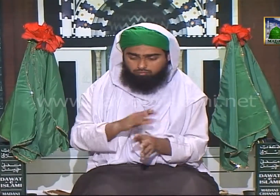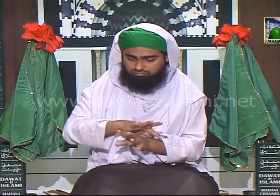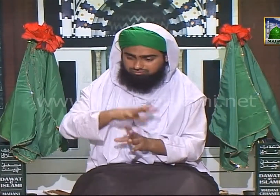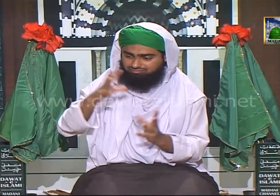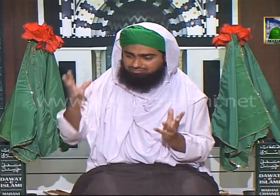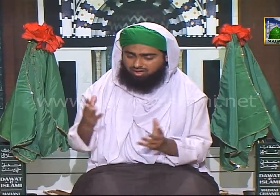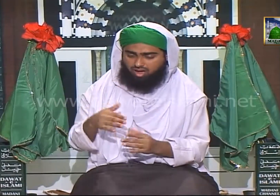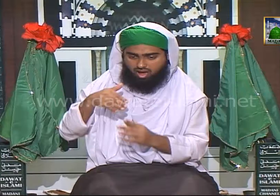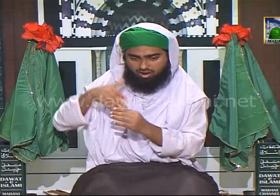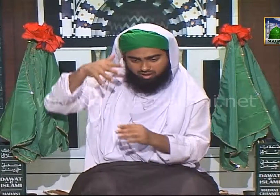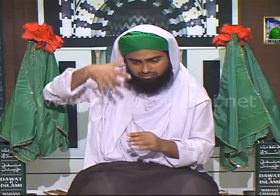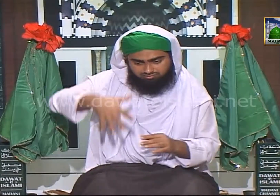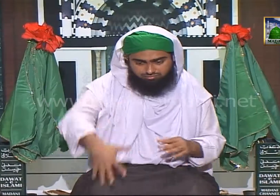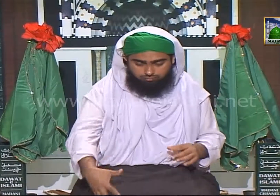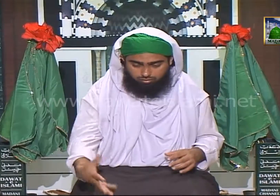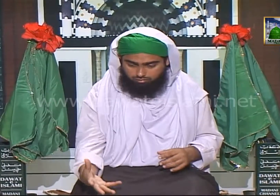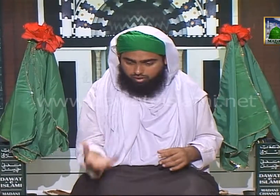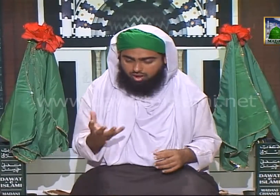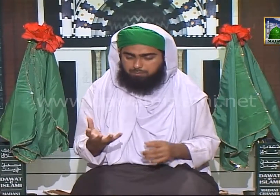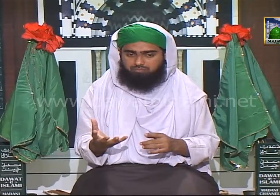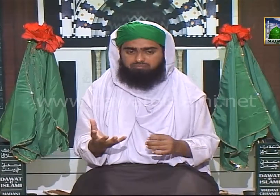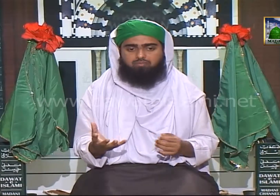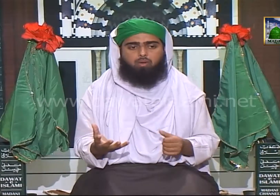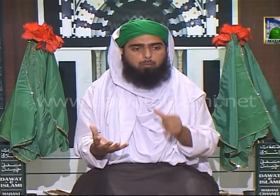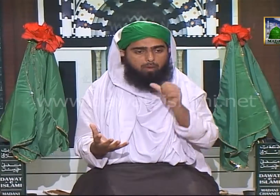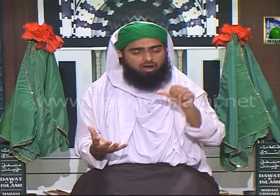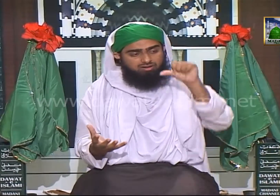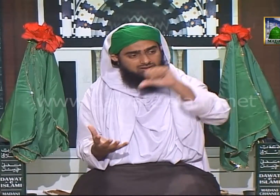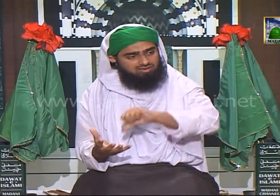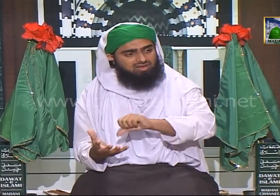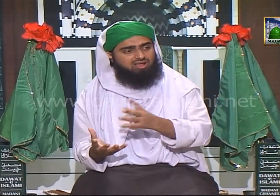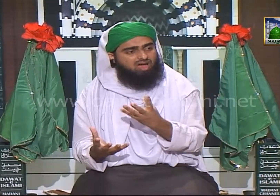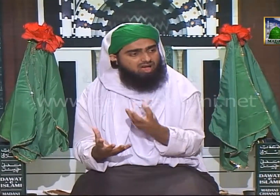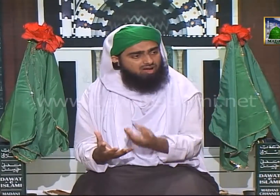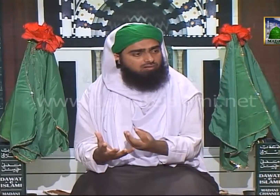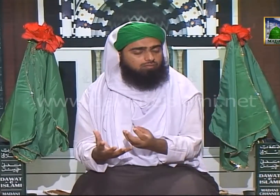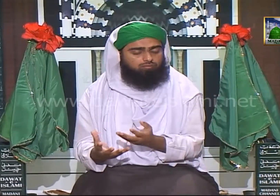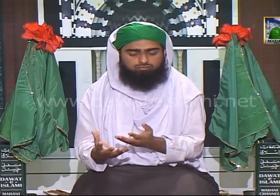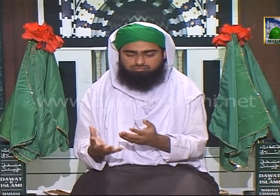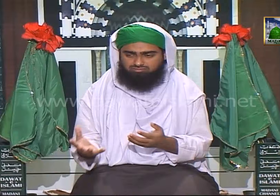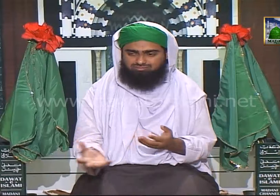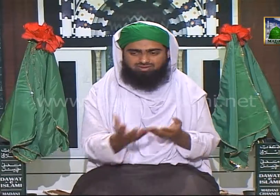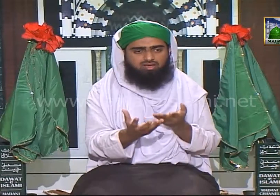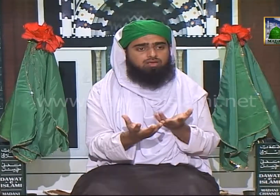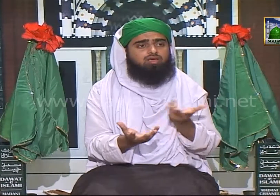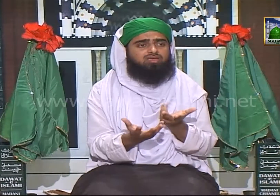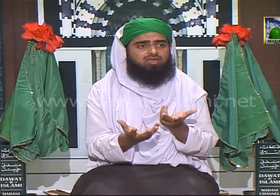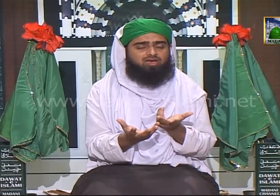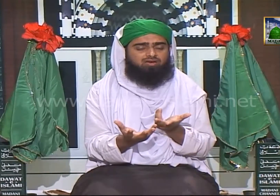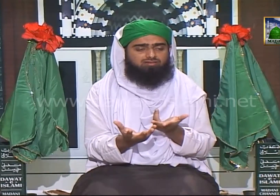بھیگے ہوئے تھے. تو آپ نے فرمایا کہ یہ کیا ہے؟ اس نے عرض کیا، یا رسول اللہ صلی اللہ علیہ وسلم، بارش میں بھیگ گئے. تو آپ نے فرمایا کہ یہ دکھا